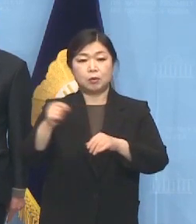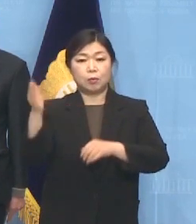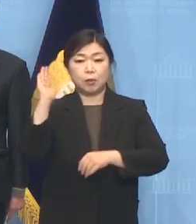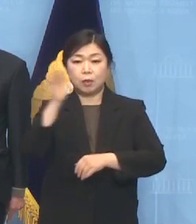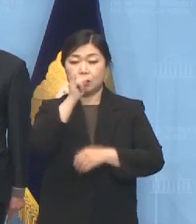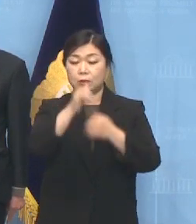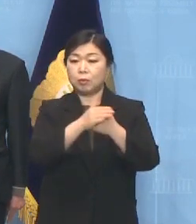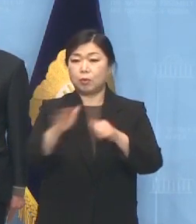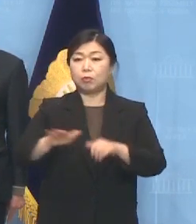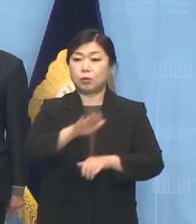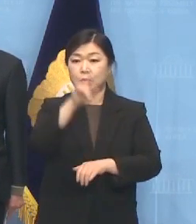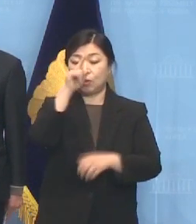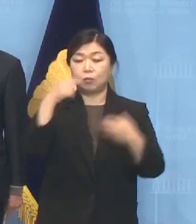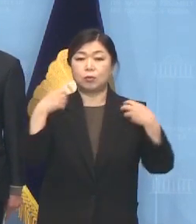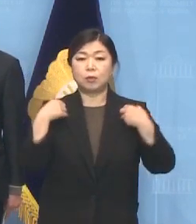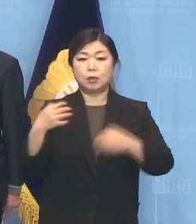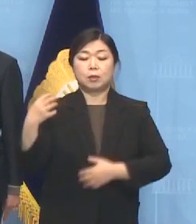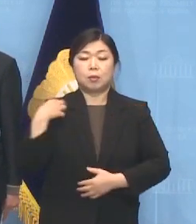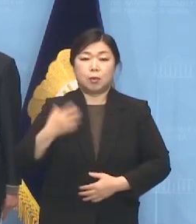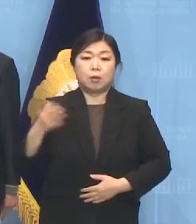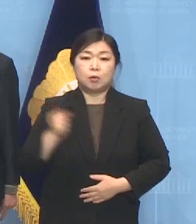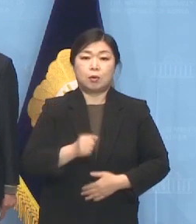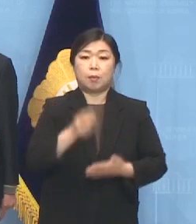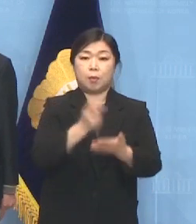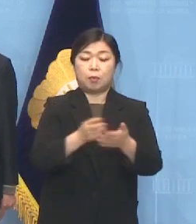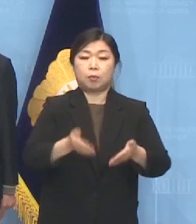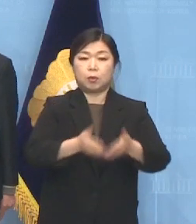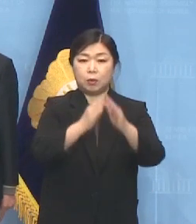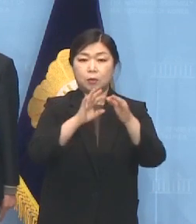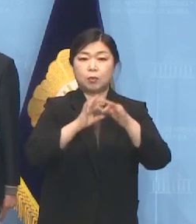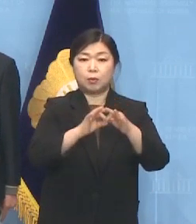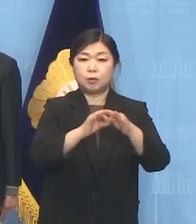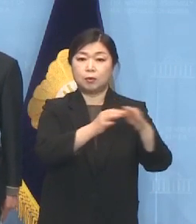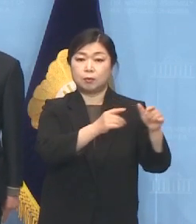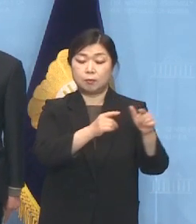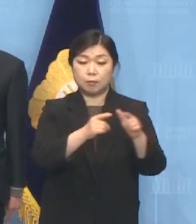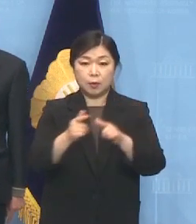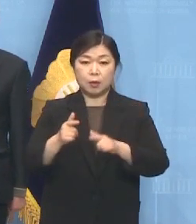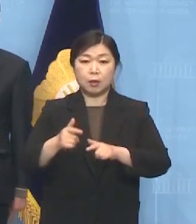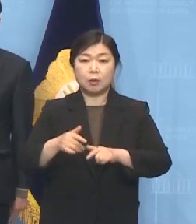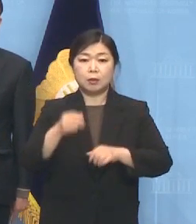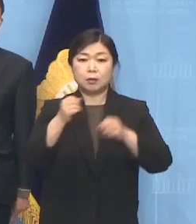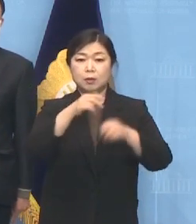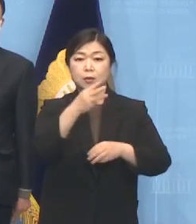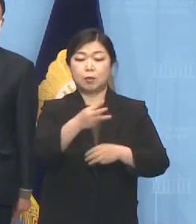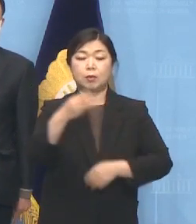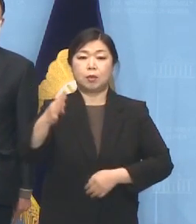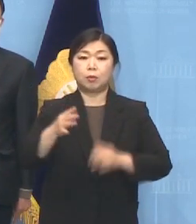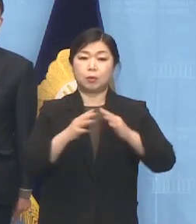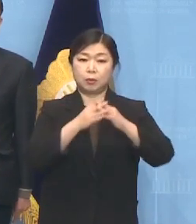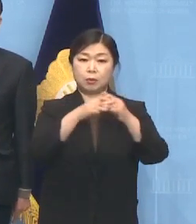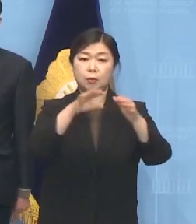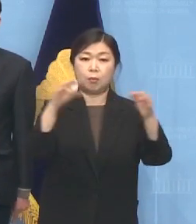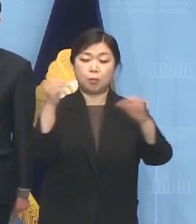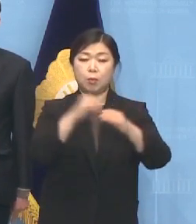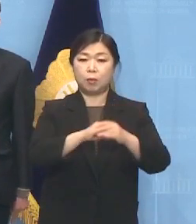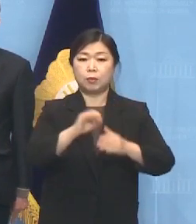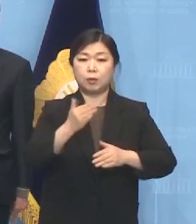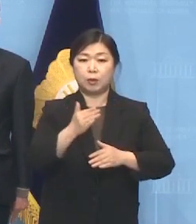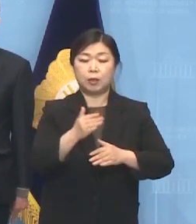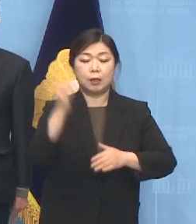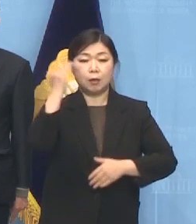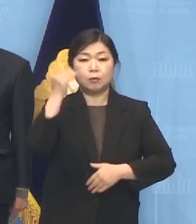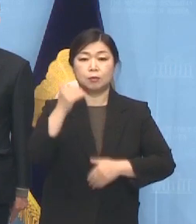있어서 우리 정부가 책임 있게 입법 등을 통해서 어 신앙을 3 4 5 기 를 포함한 2